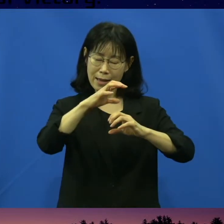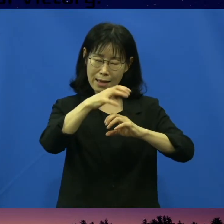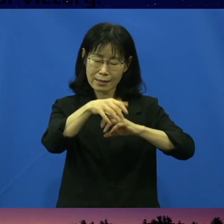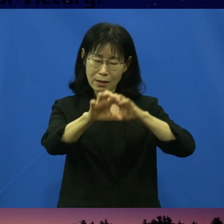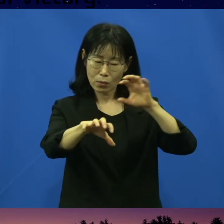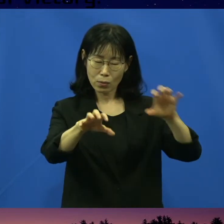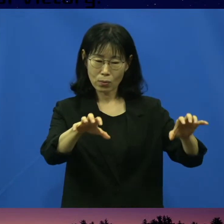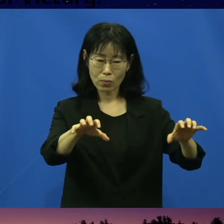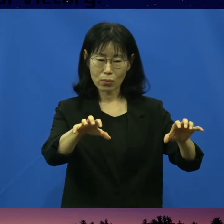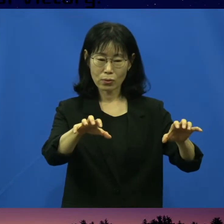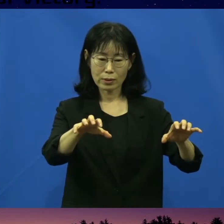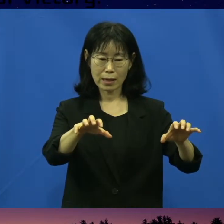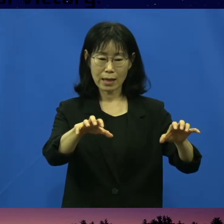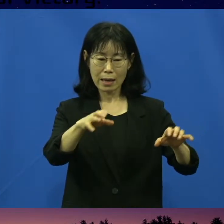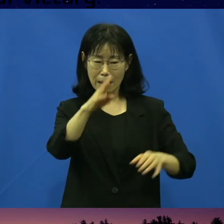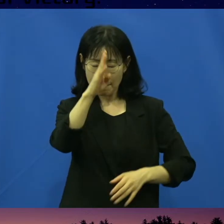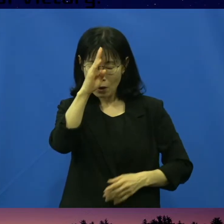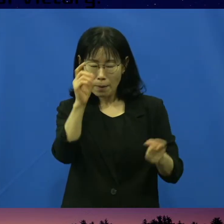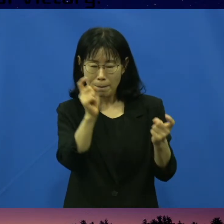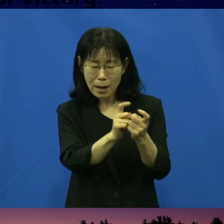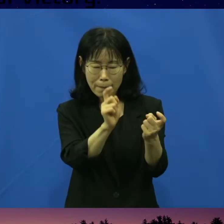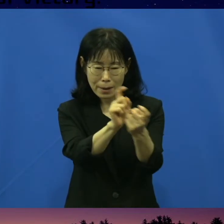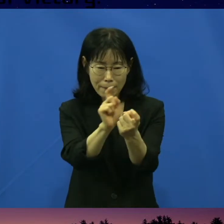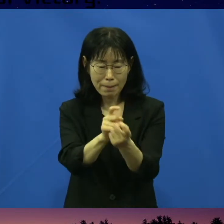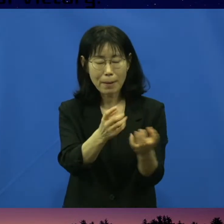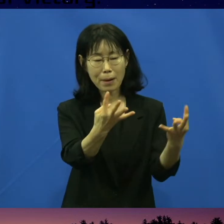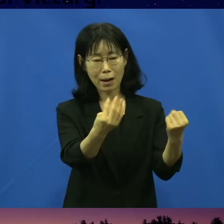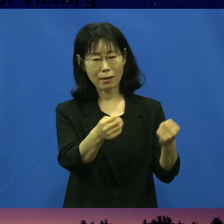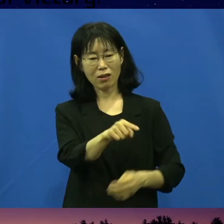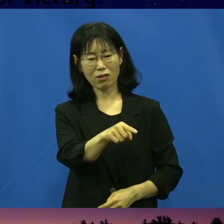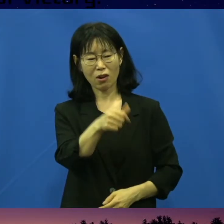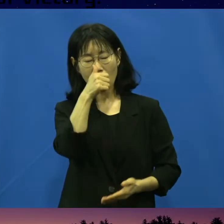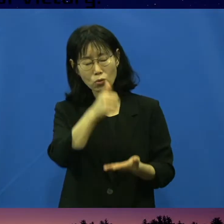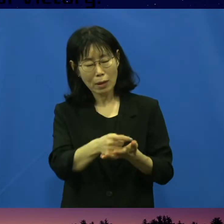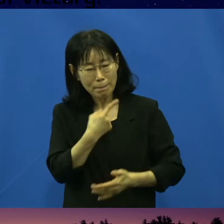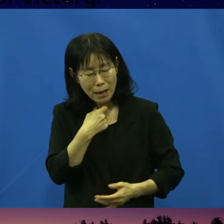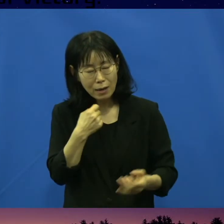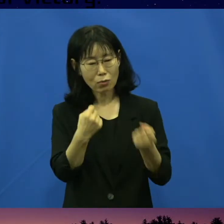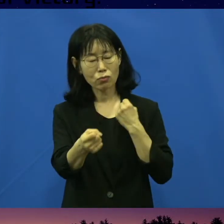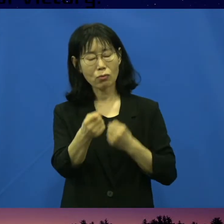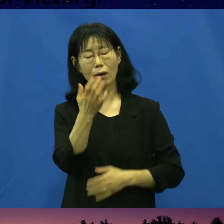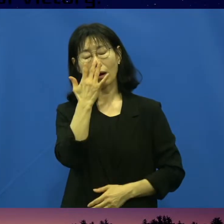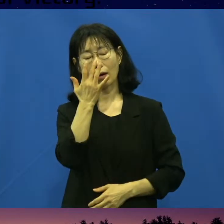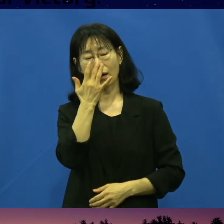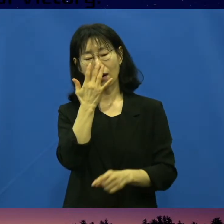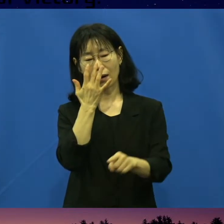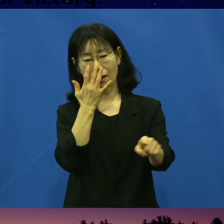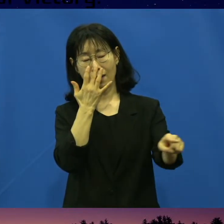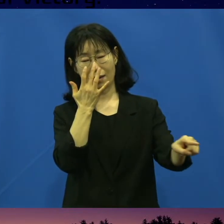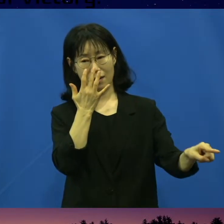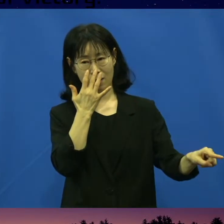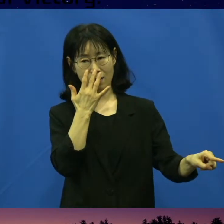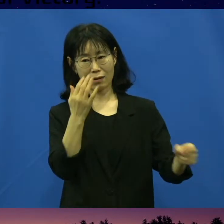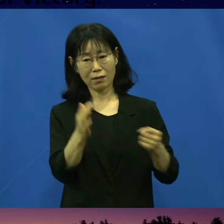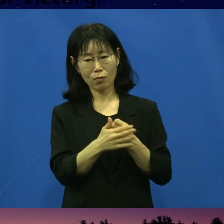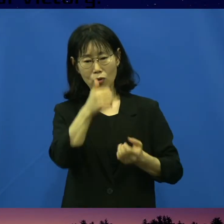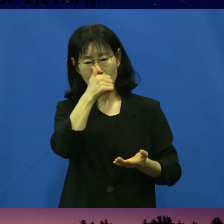바이러스. 죄에 대한 애통함이 없는 거예요. 그래서 마음껏 죄를 짓는 거죠.